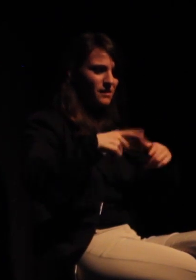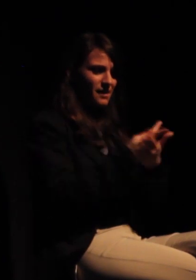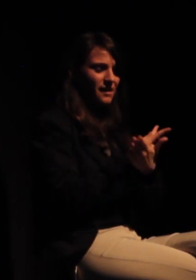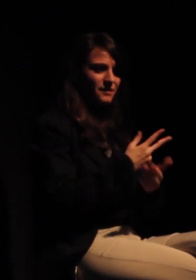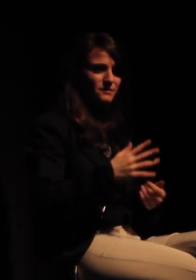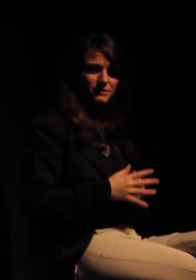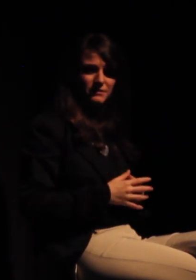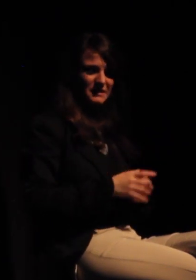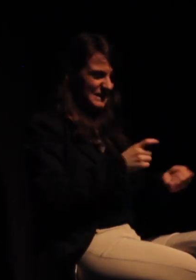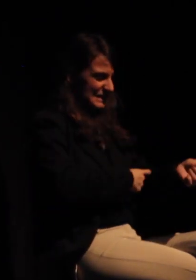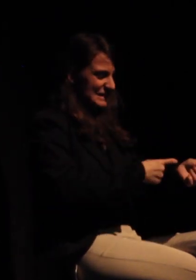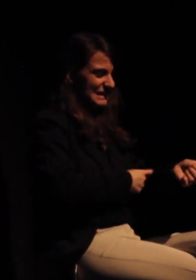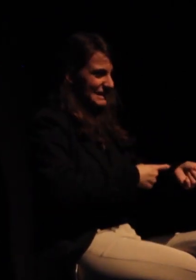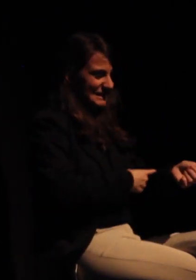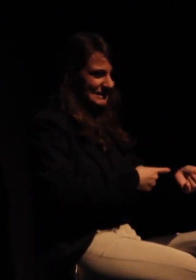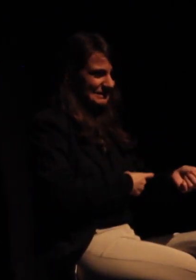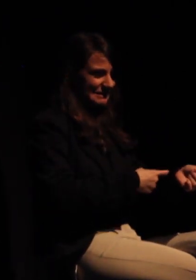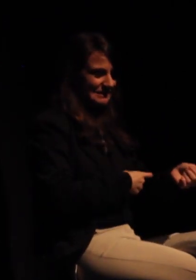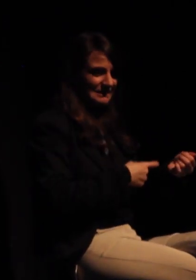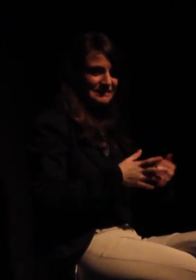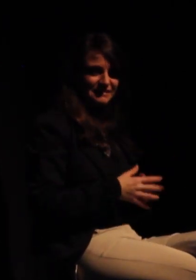O cara estava